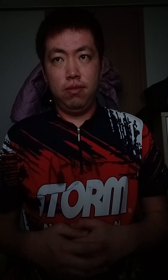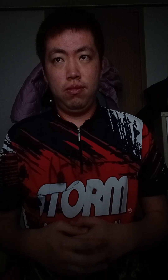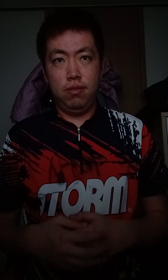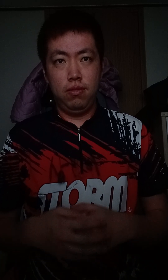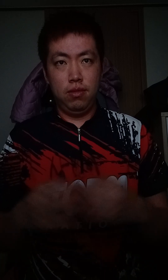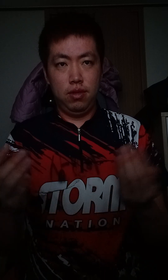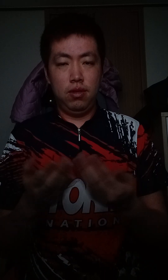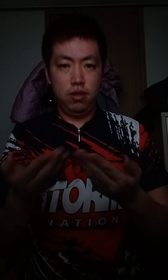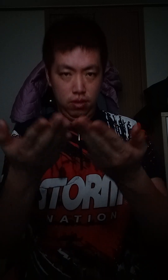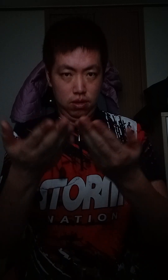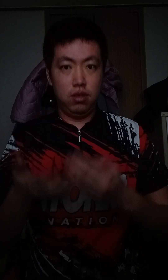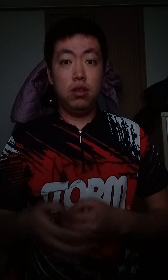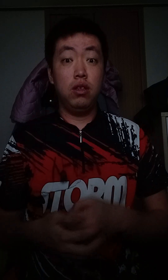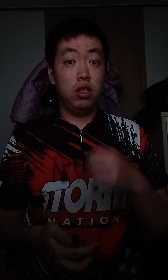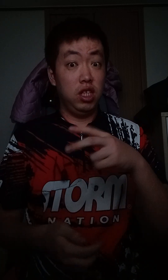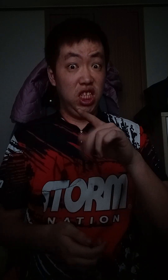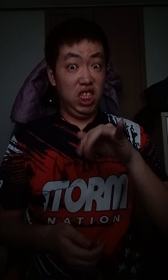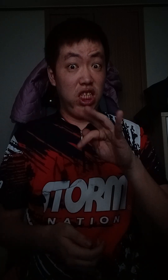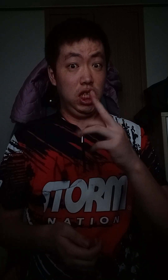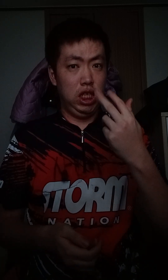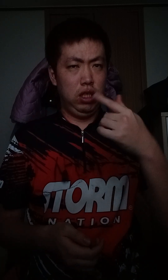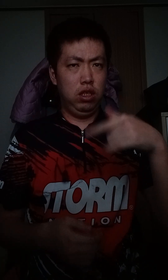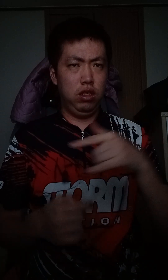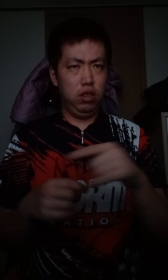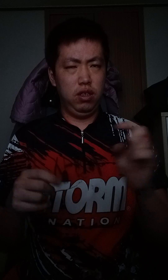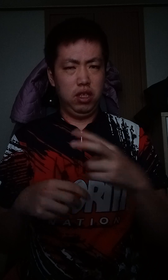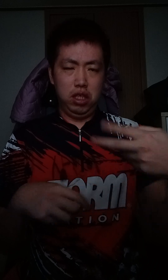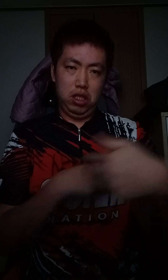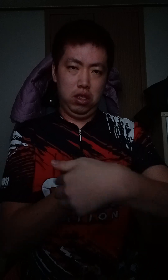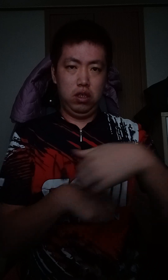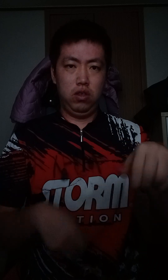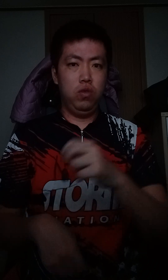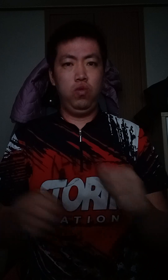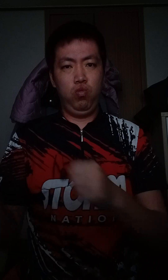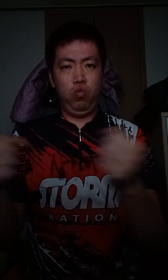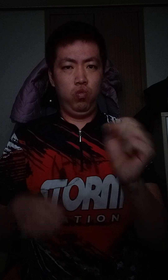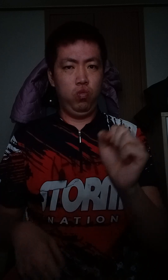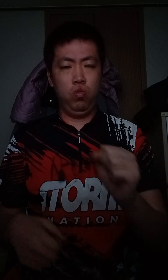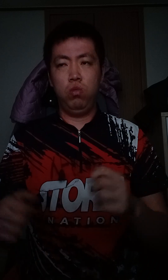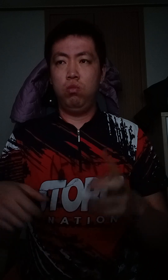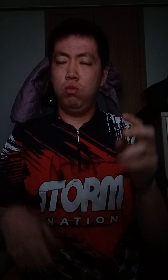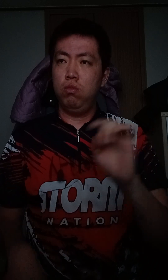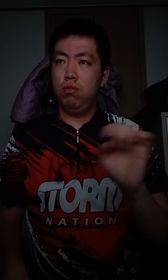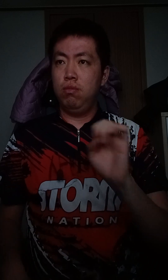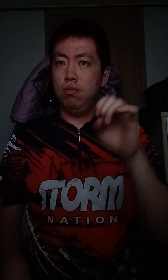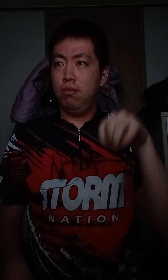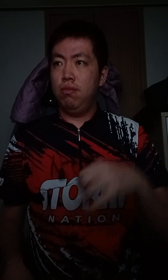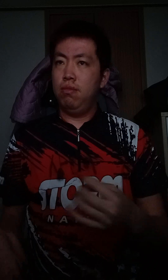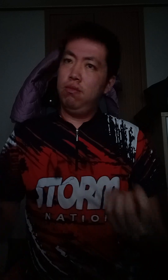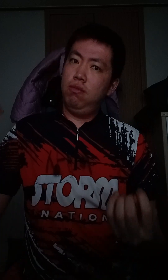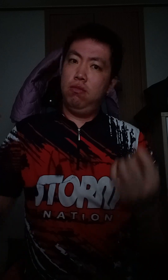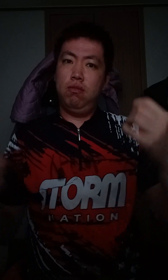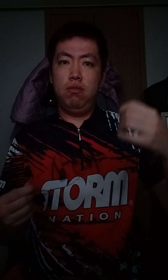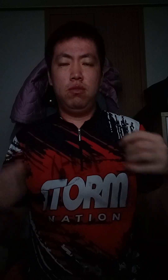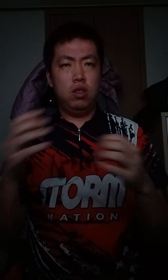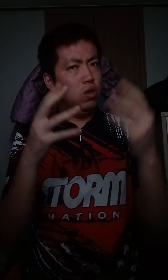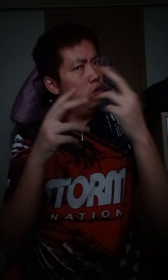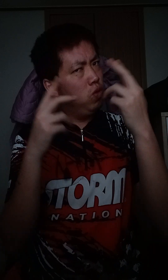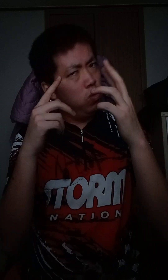마지막 사건입니다. 엔진에 불이 붙은 비행기 앞에 서 있는 남성. 이 상황을 보고 있는 표정이 어딘가 모르게